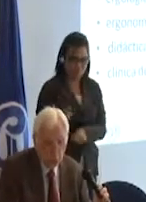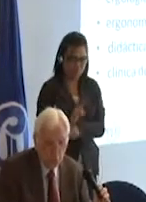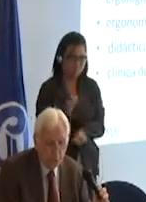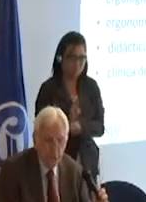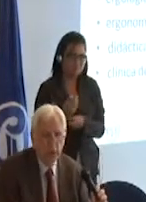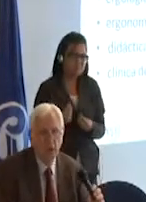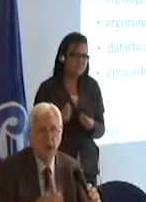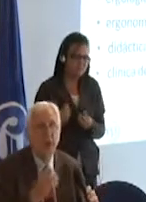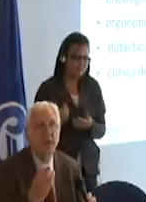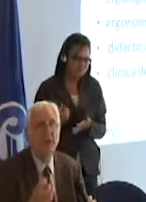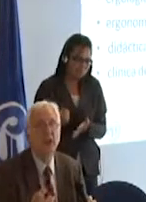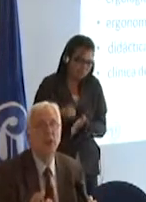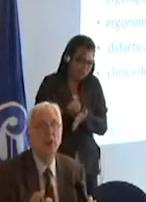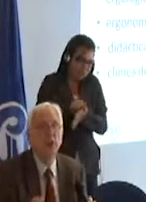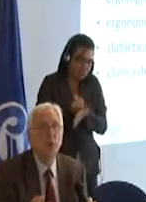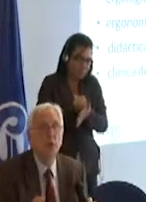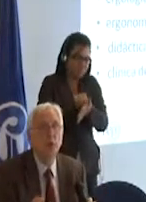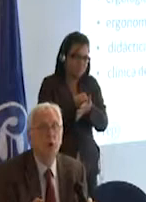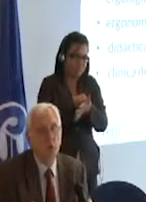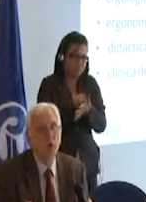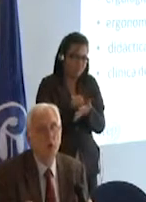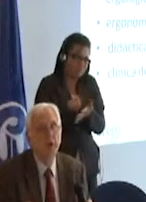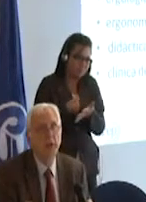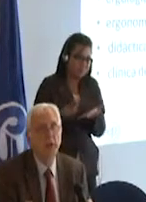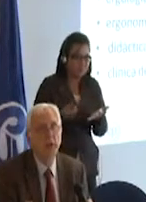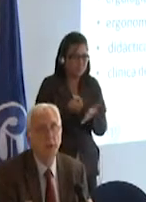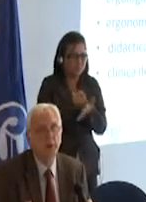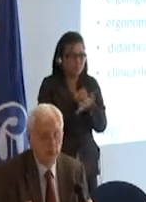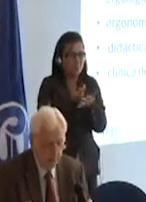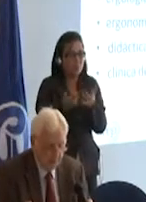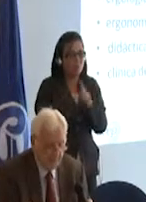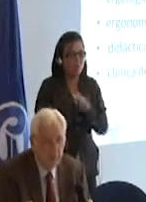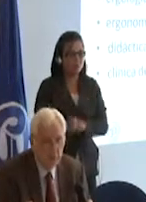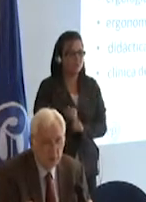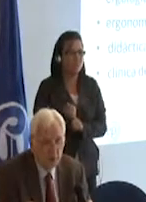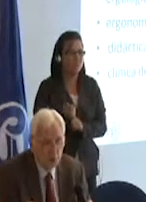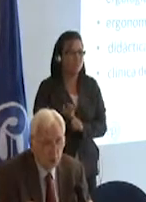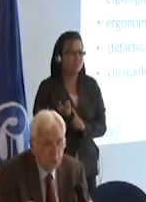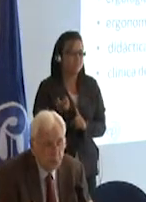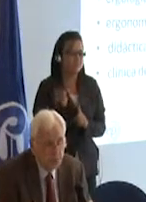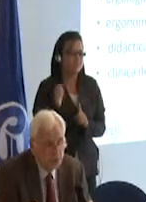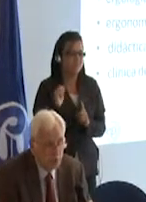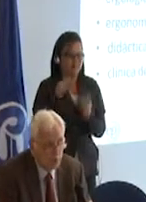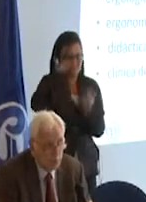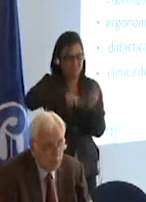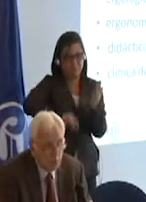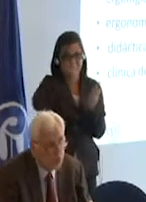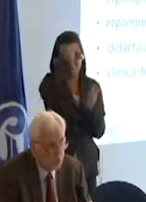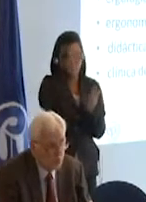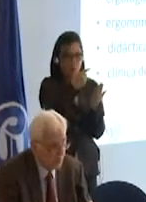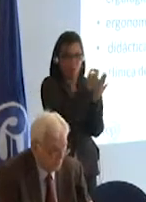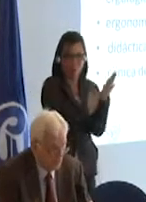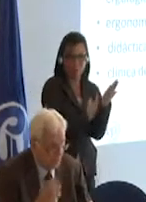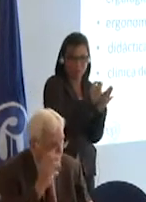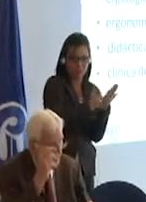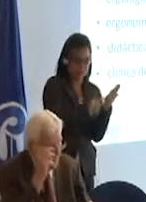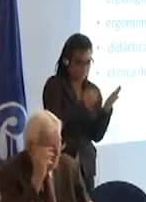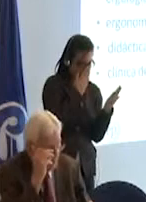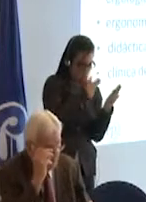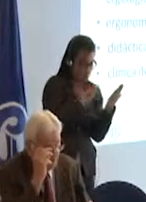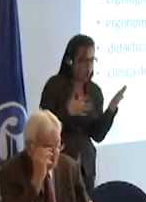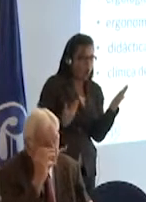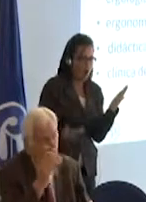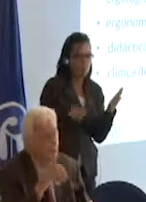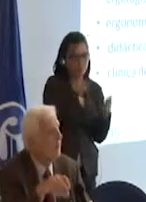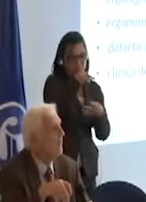de trouver des grilles de lecture aux enquêtes. Un prisma de lectura a las encuestas que fueron